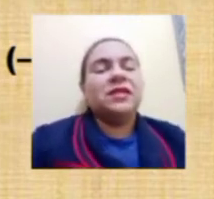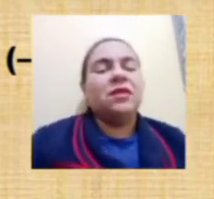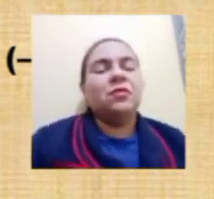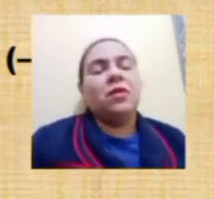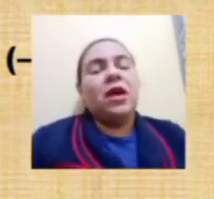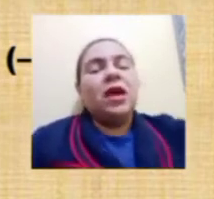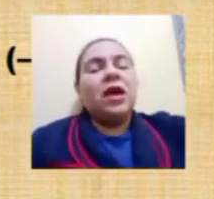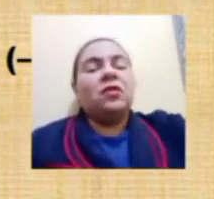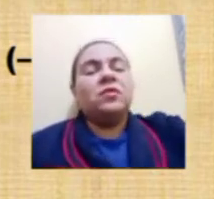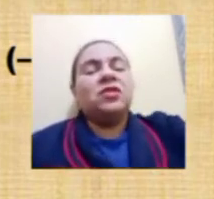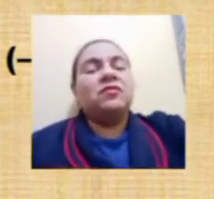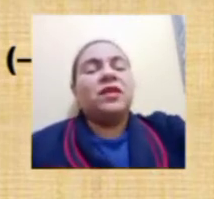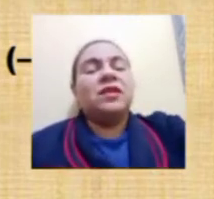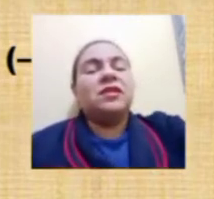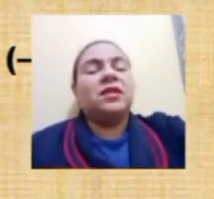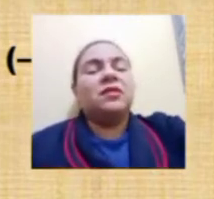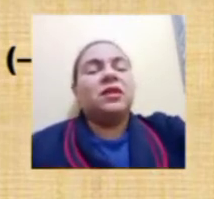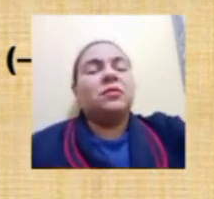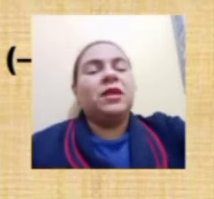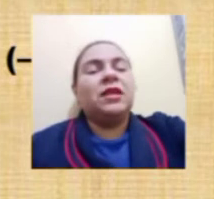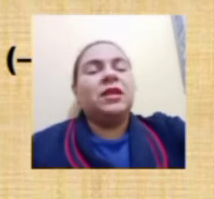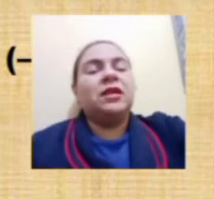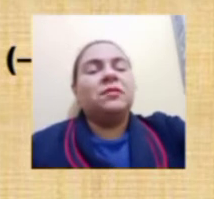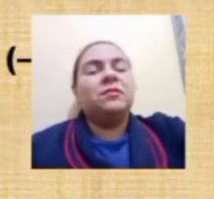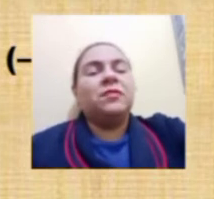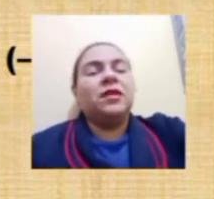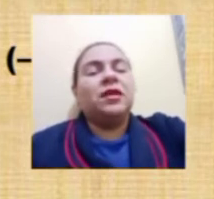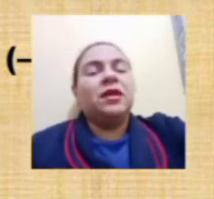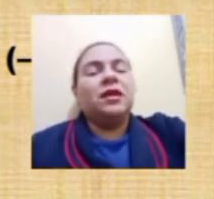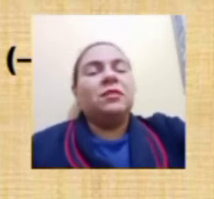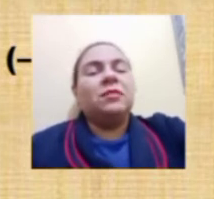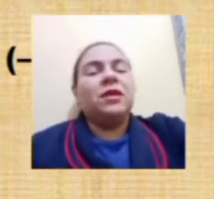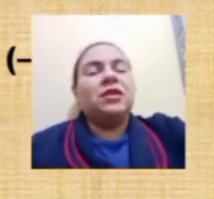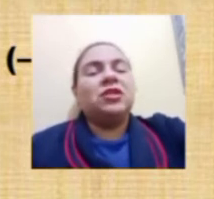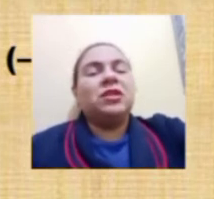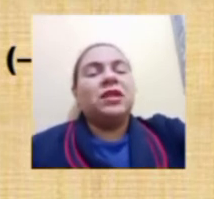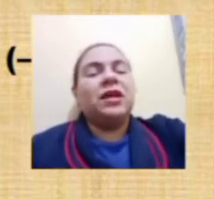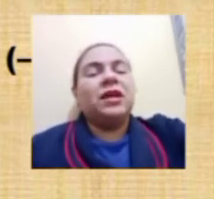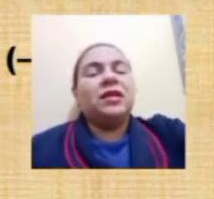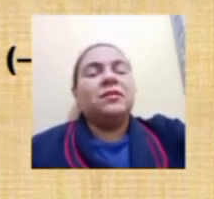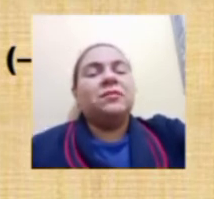Nós temos aí o pirulito, é uma rotação, a forma de como ele está.